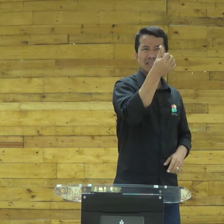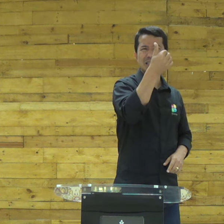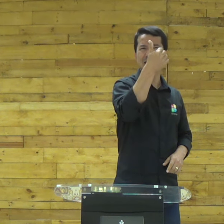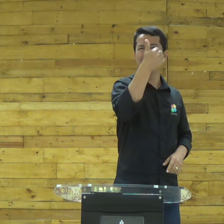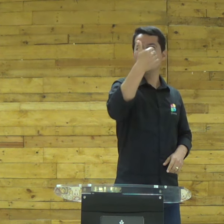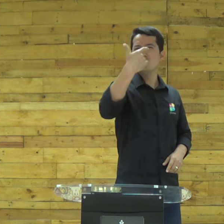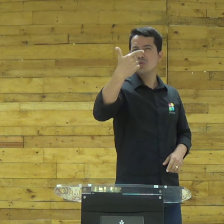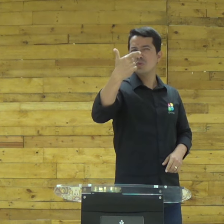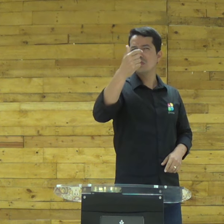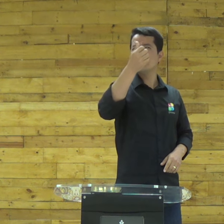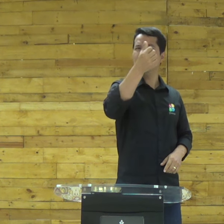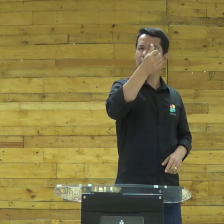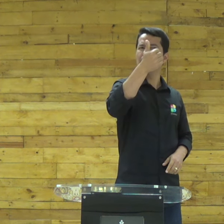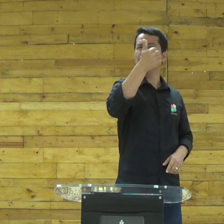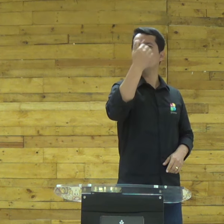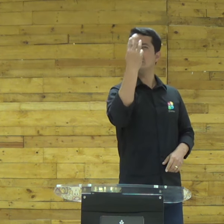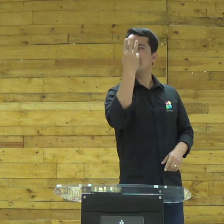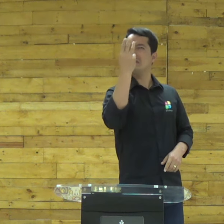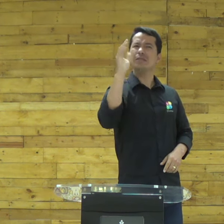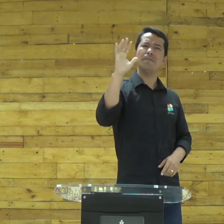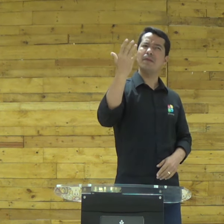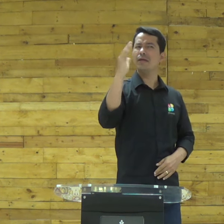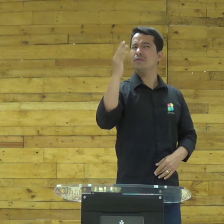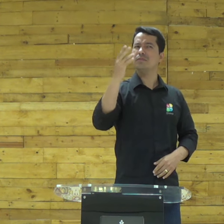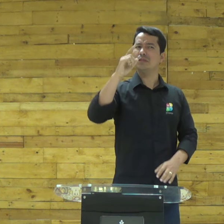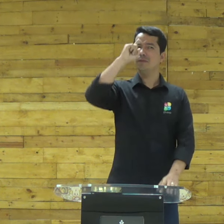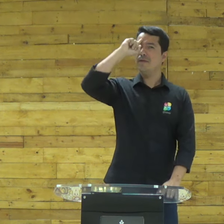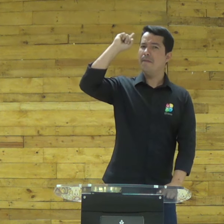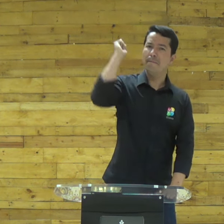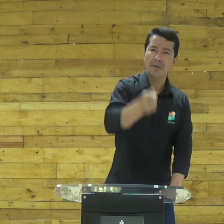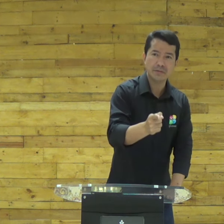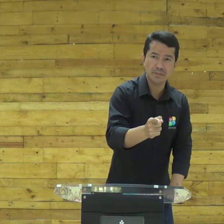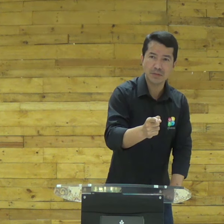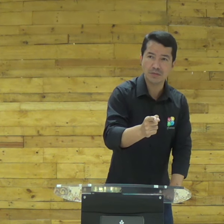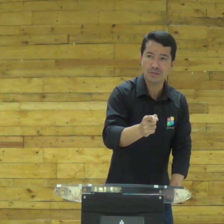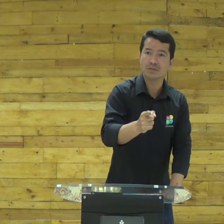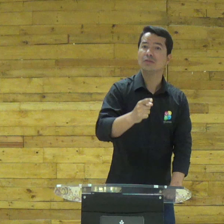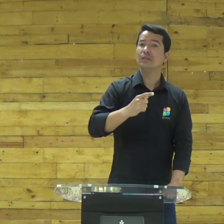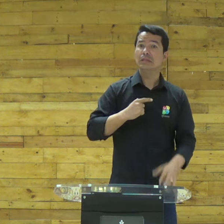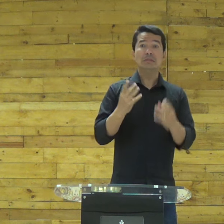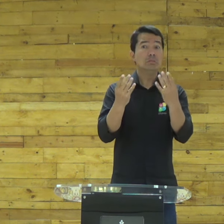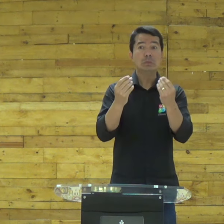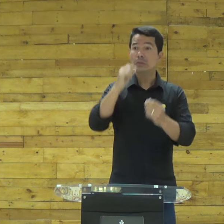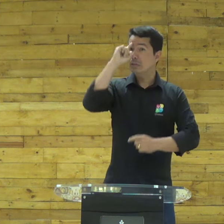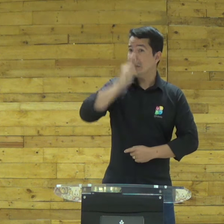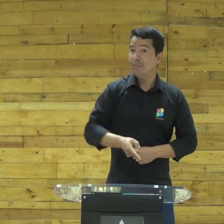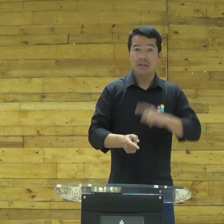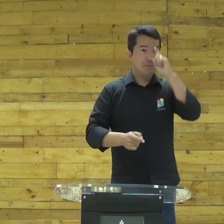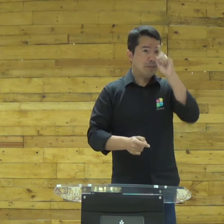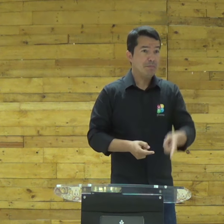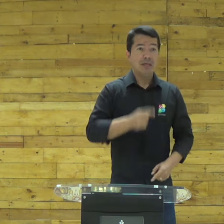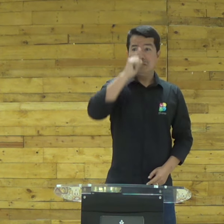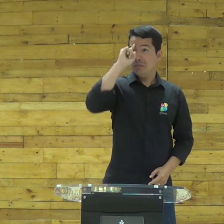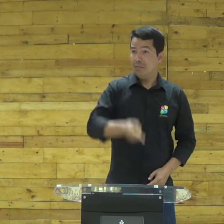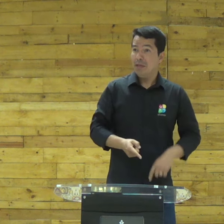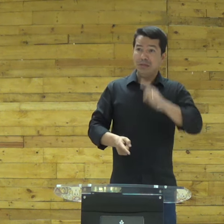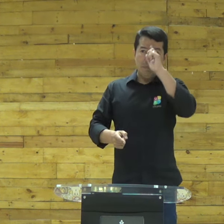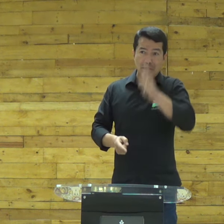nós temos mais alguns mandamentos temos muitos